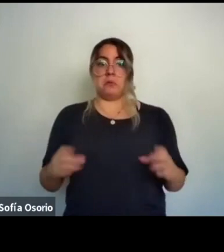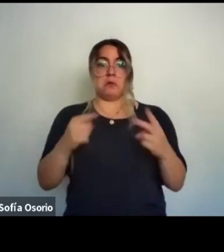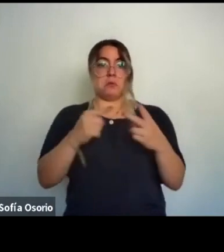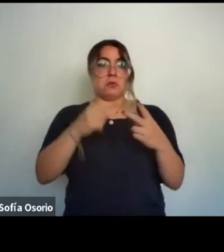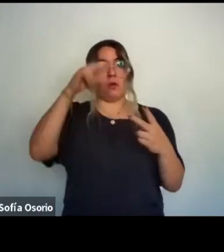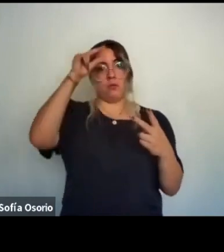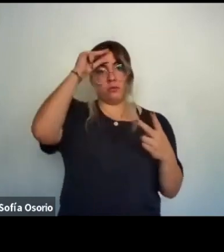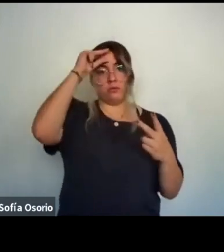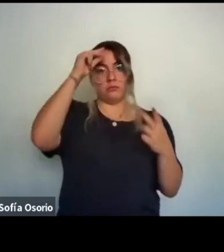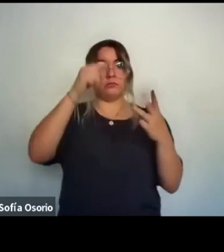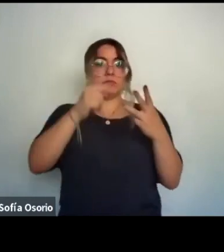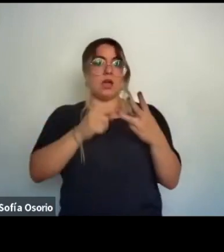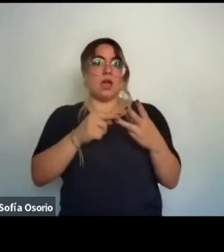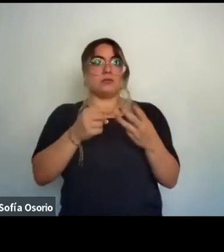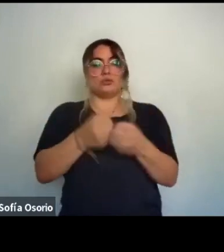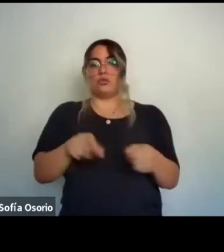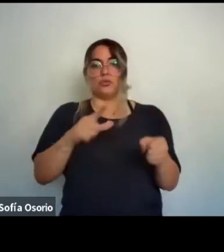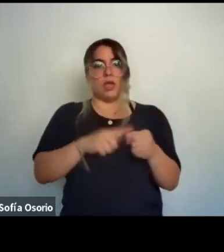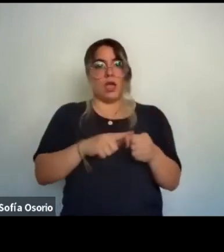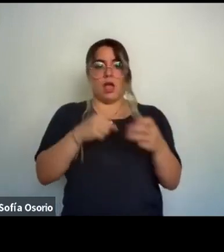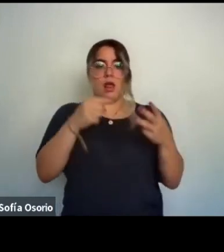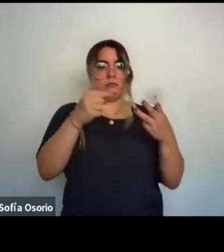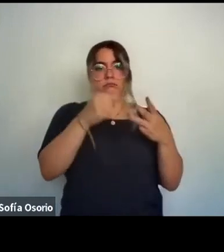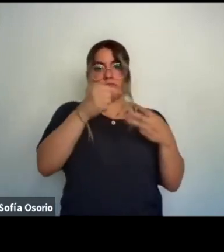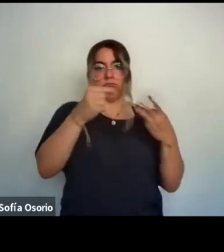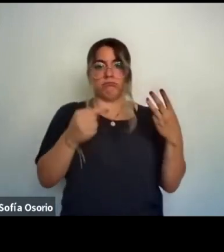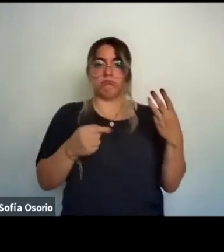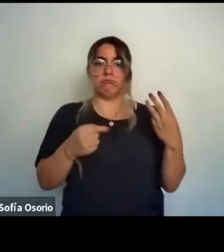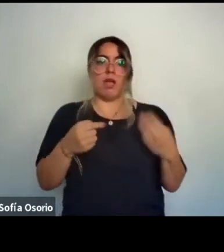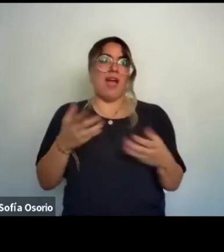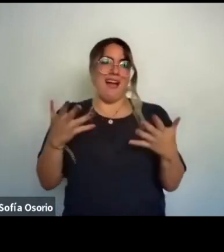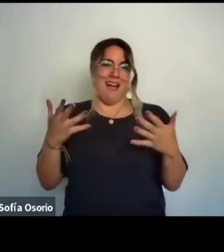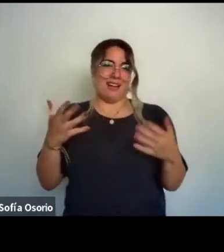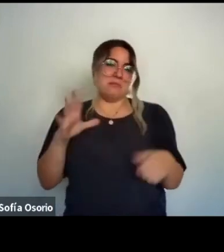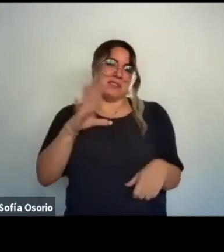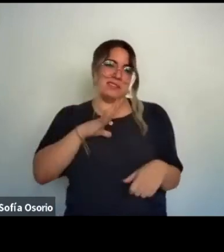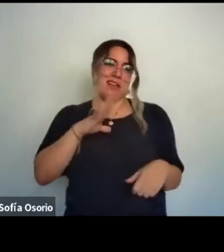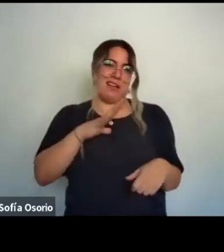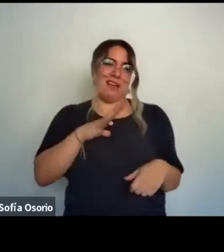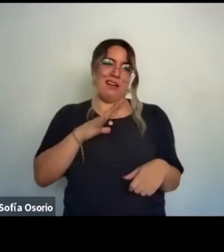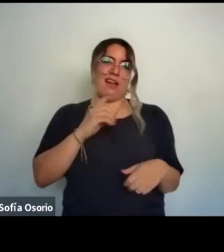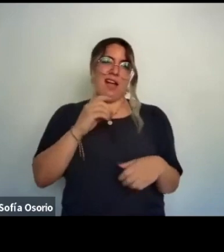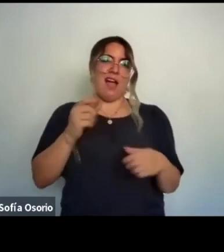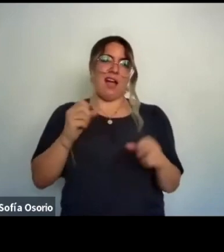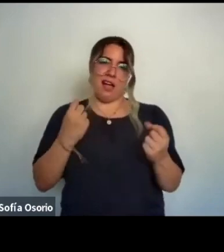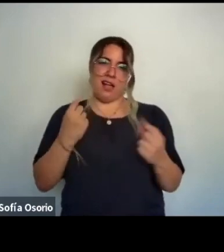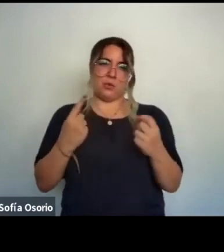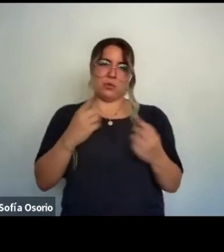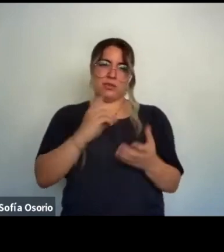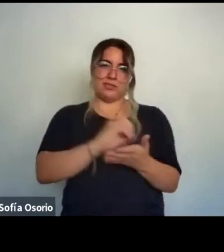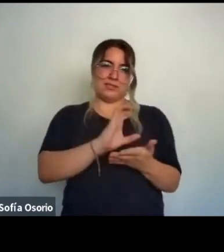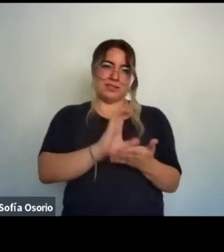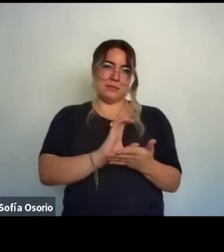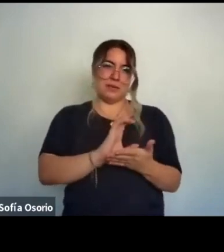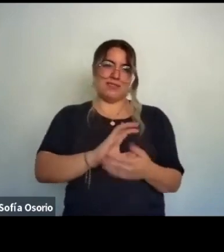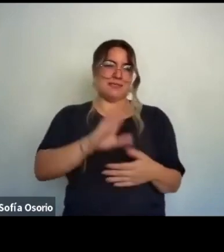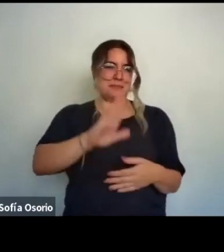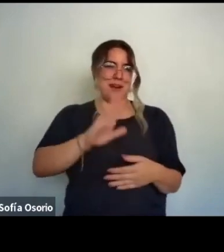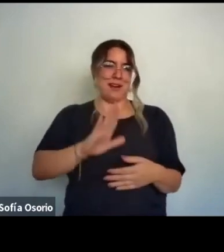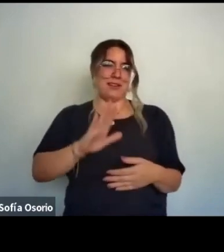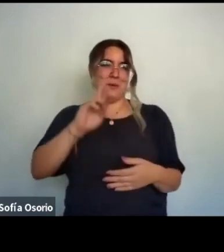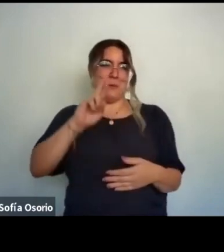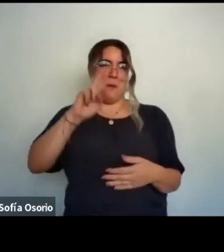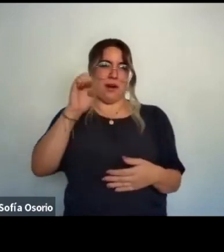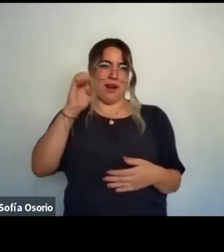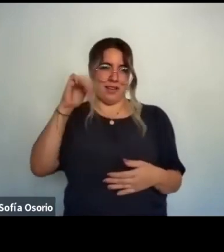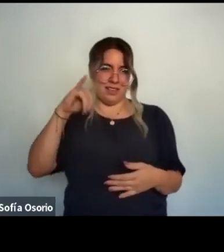el psicosocial. Y cuando digo grandes reinos, hago alusión también a los reinos de los seres vivos, ¿no? Al animal,